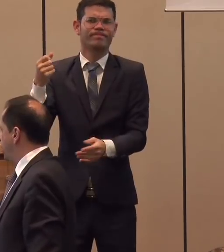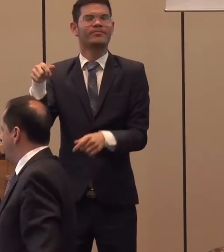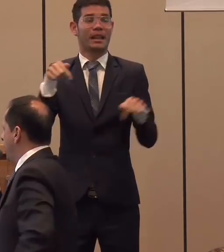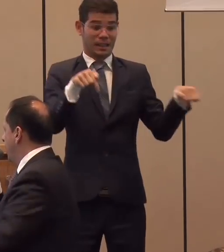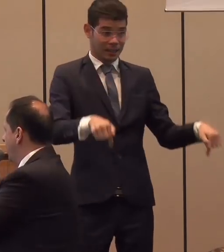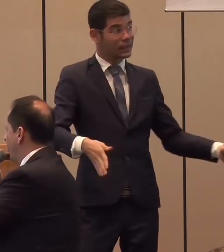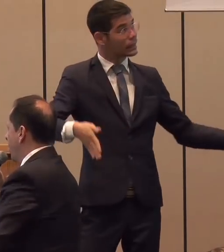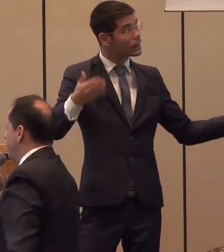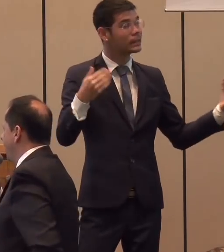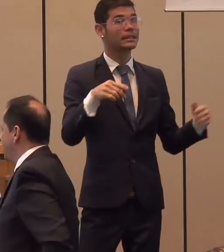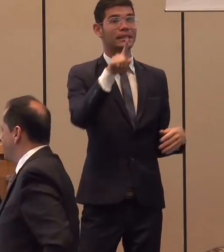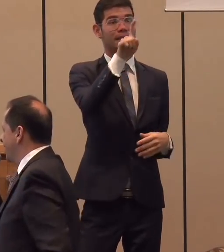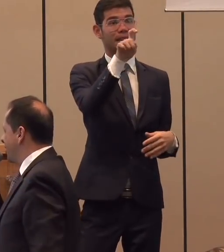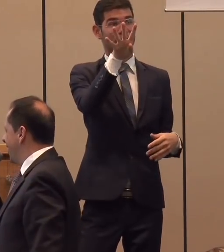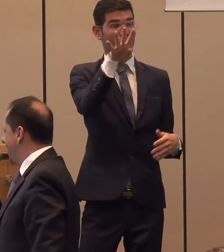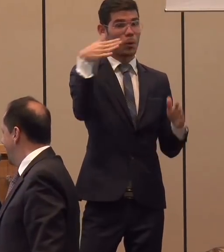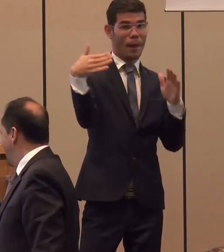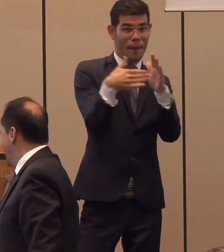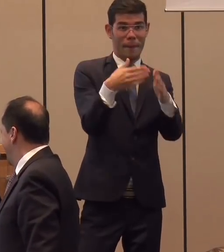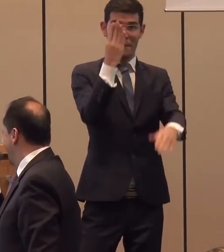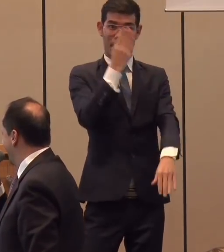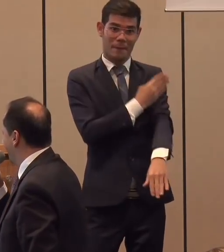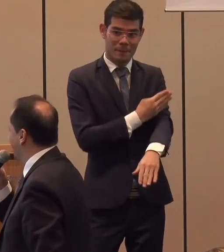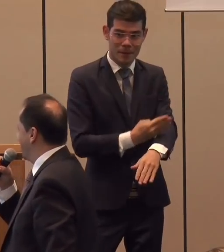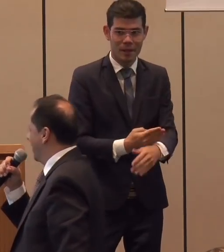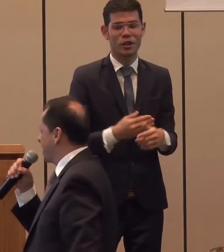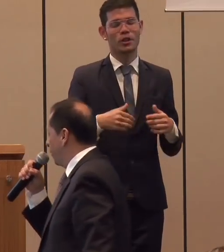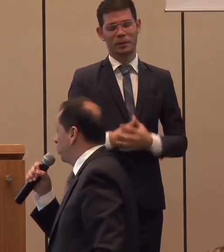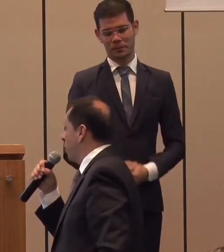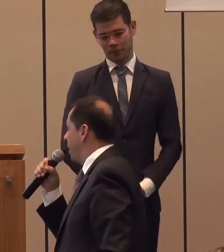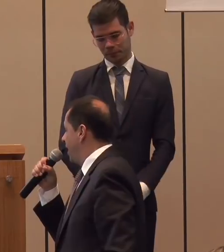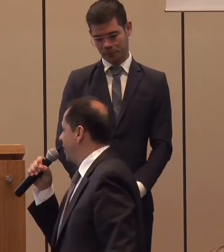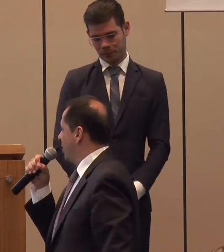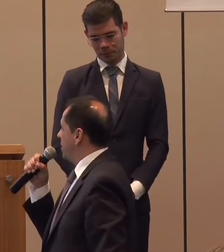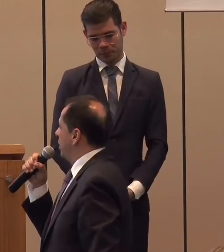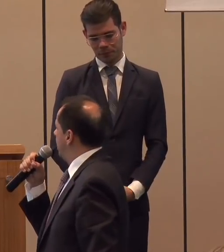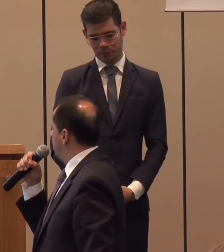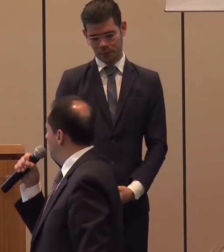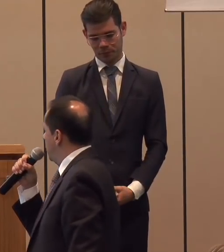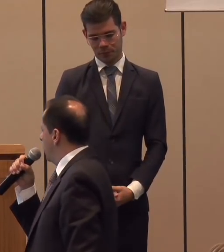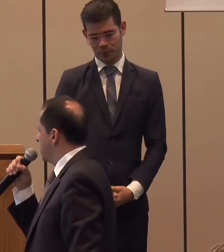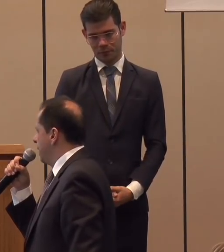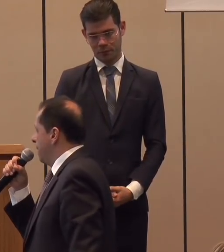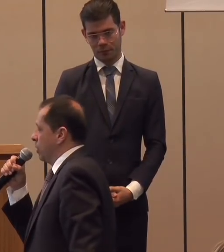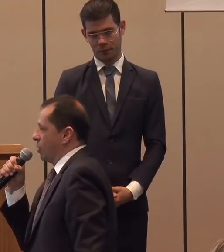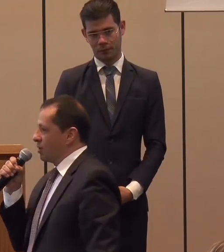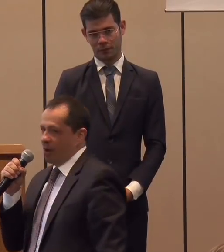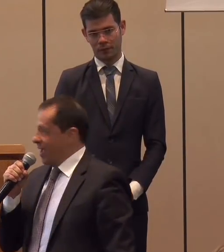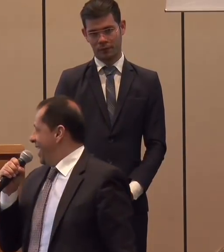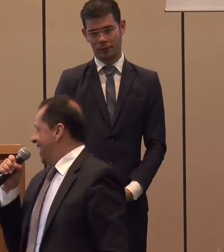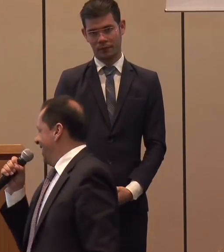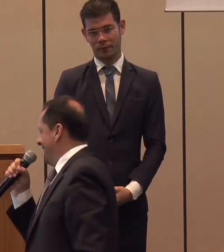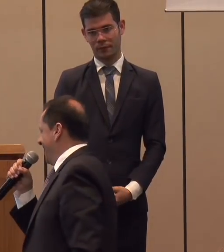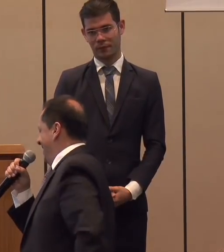64 mil millones le inauguramos al viceministro daniel el centro de convenciones expofuturo en pereira con una inversión de 15 mil millones